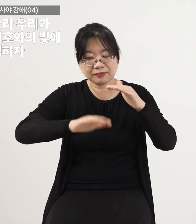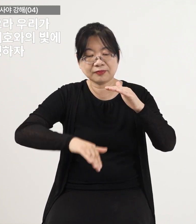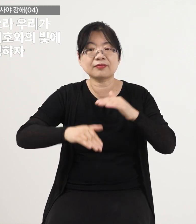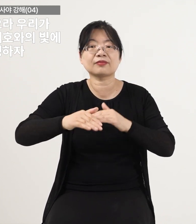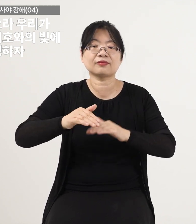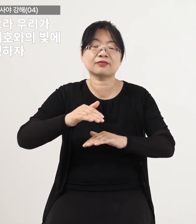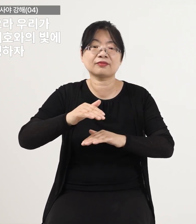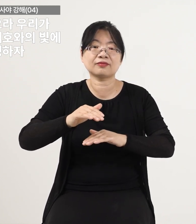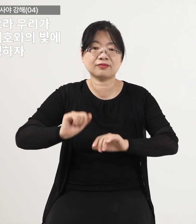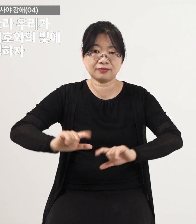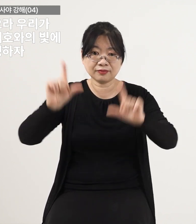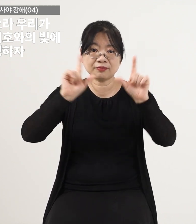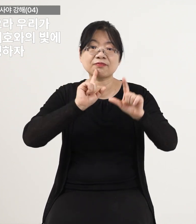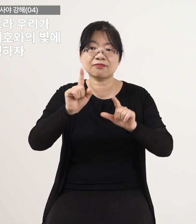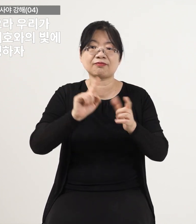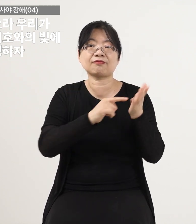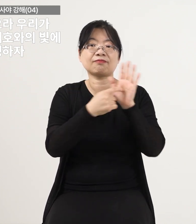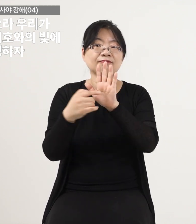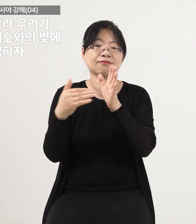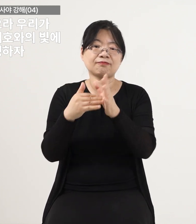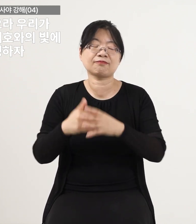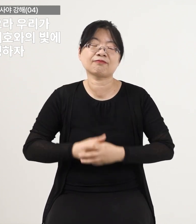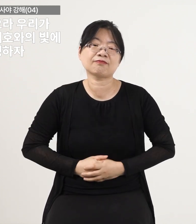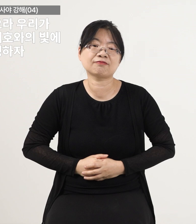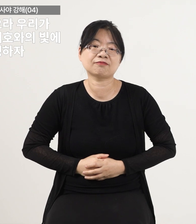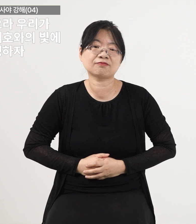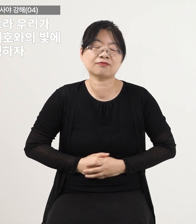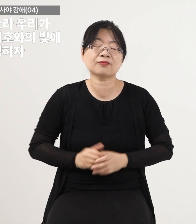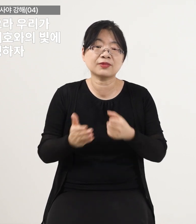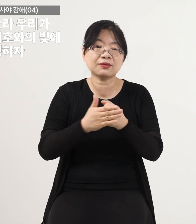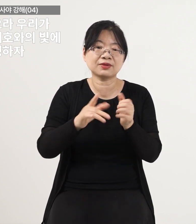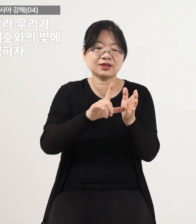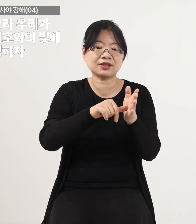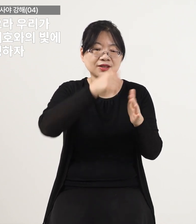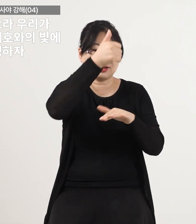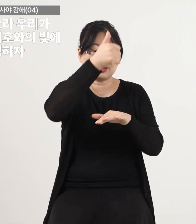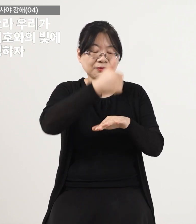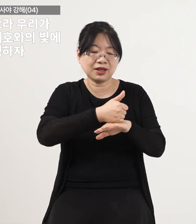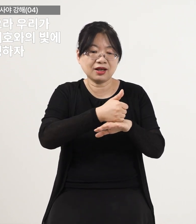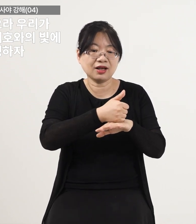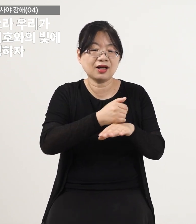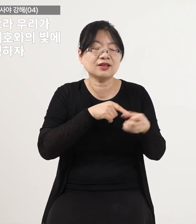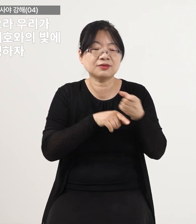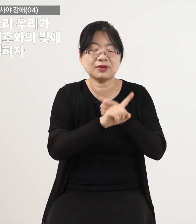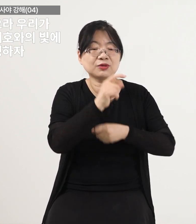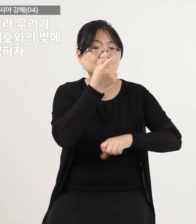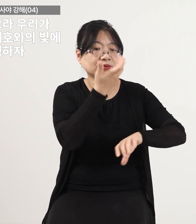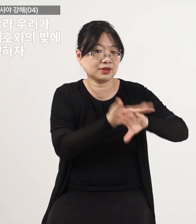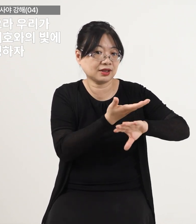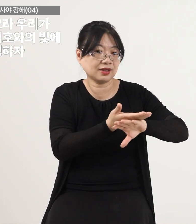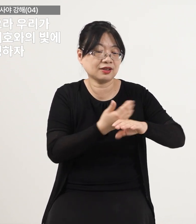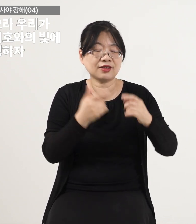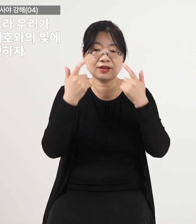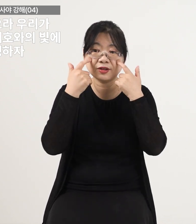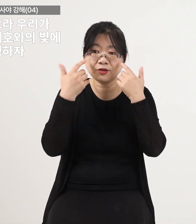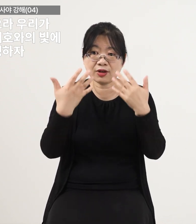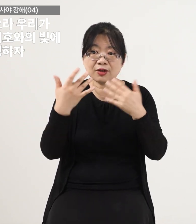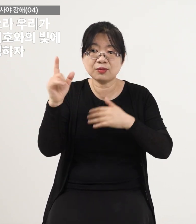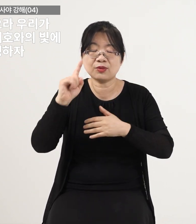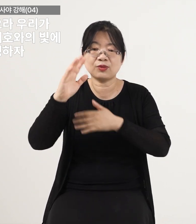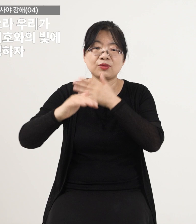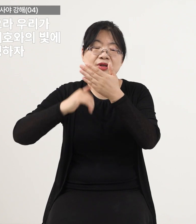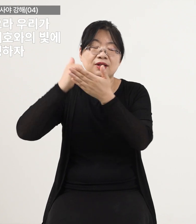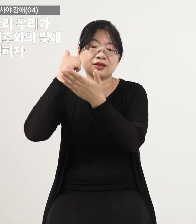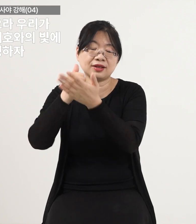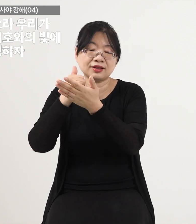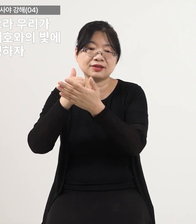그러니까 이 말일은 어떤 시간의 끝을 얘기한다든지 그런 의미가 아닙니다. 정확하게